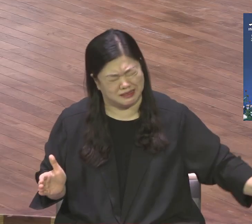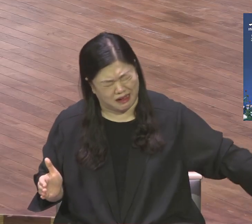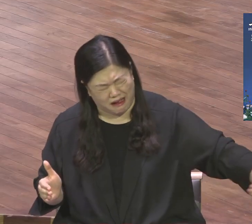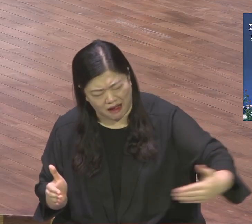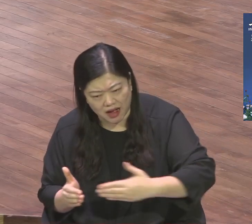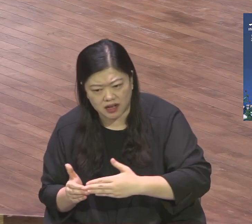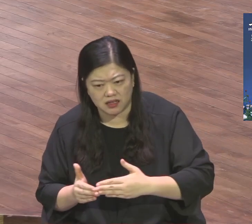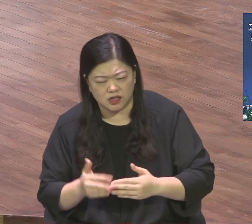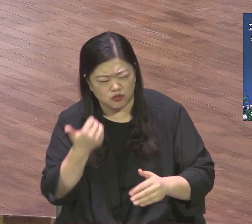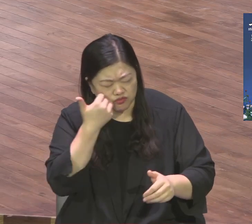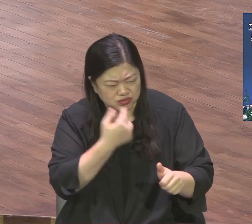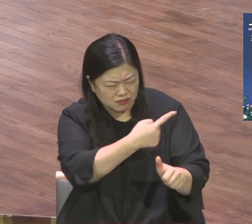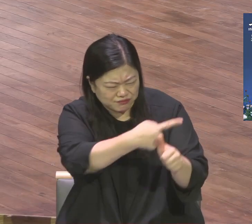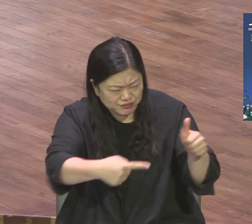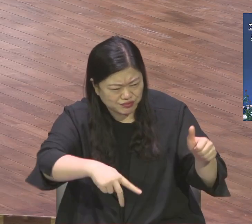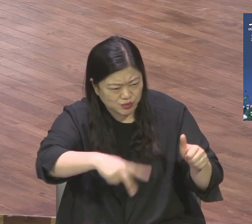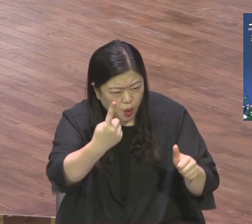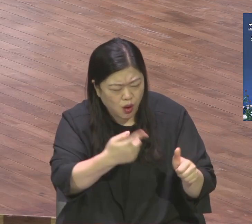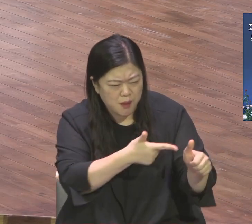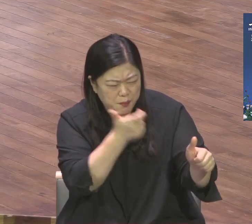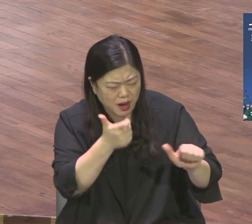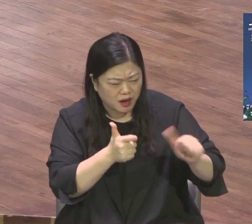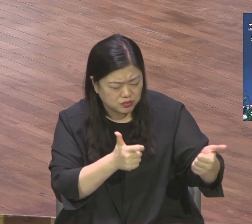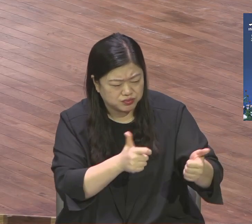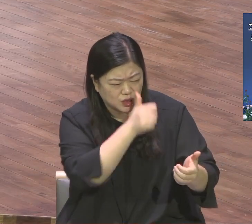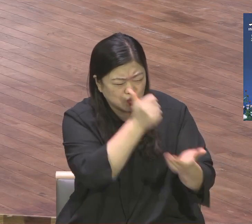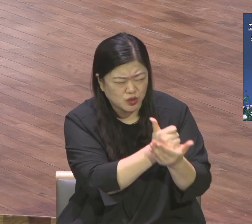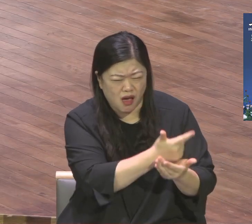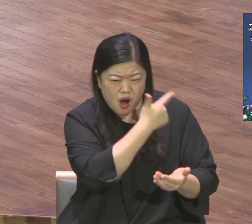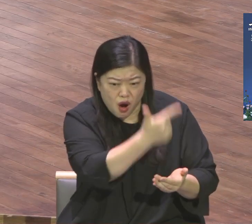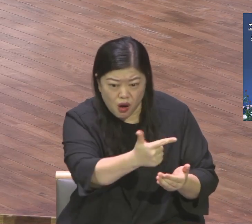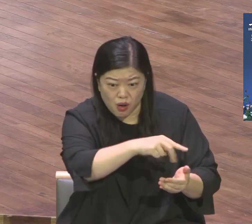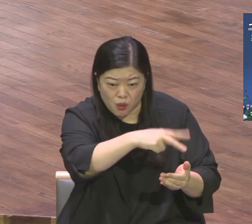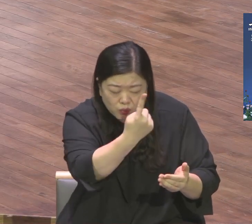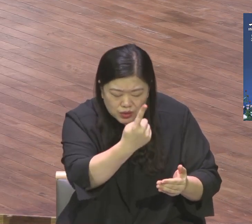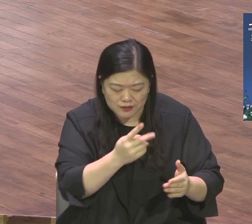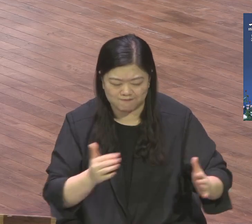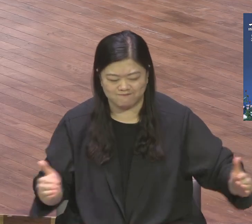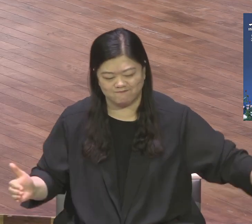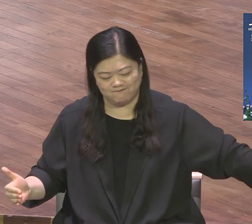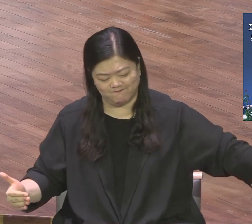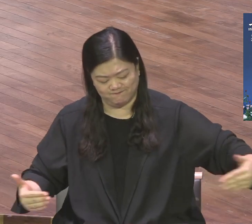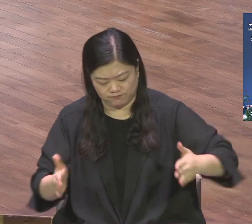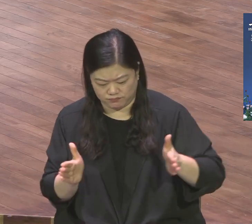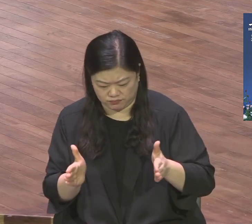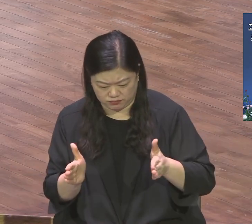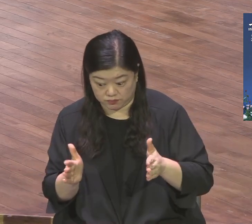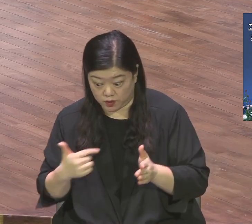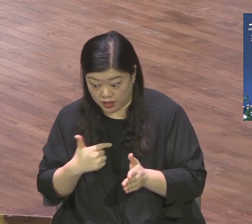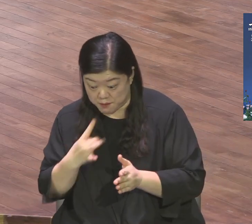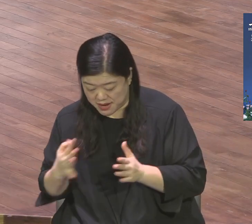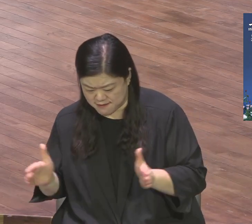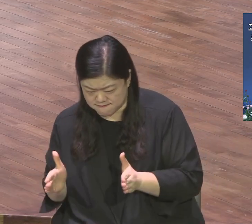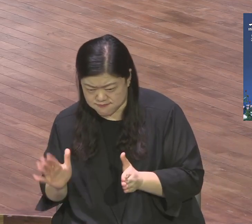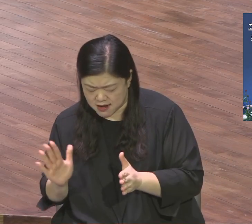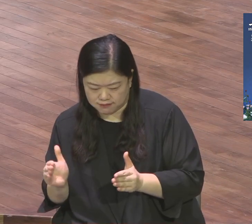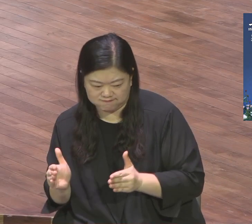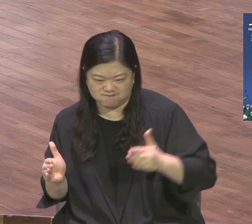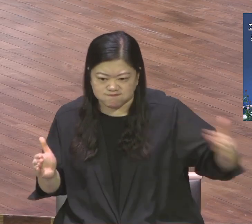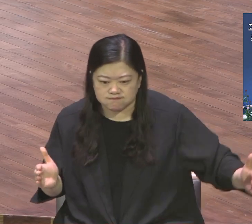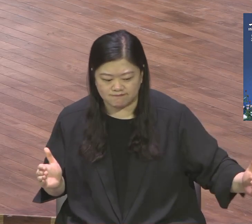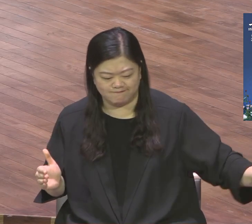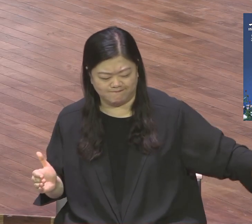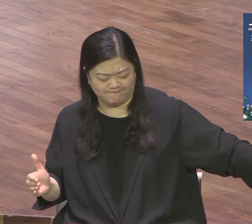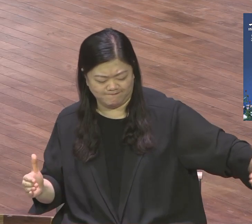살인자도 사형수도 예수 믿는 순간에 예수 영접하는 순간에 세상에는 죄를